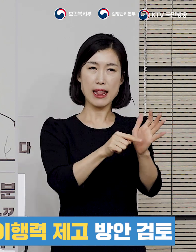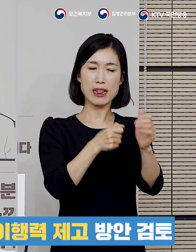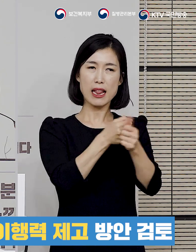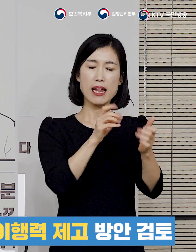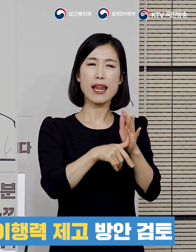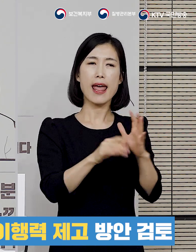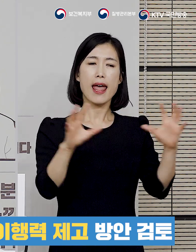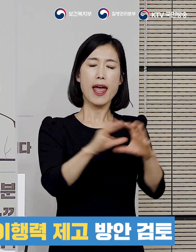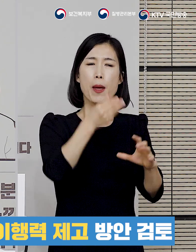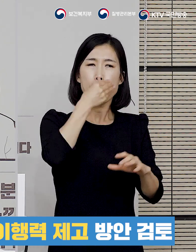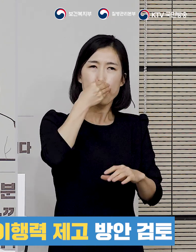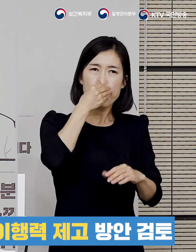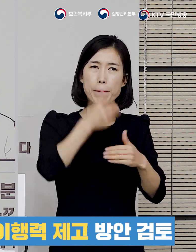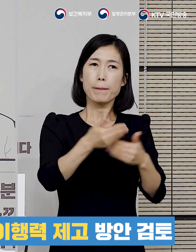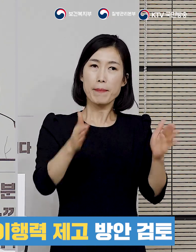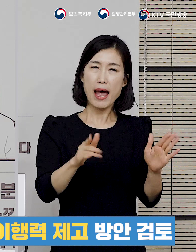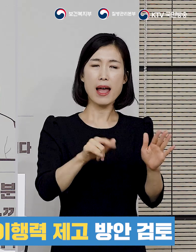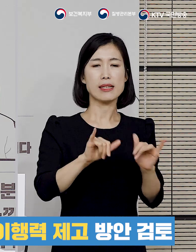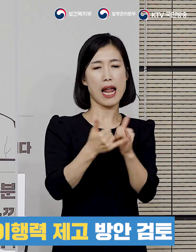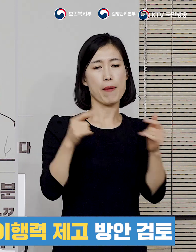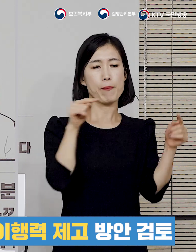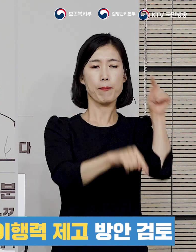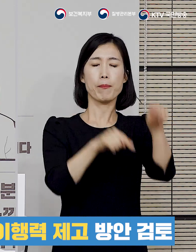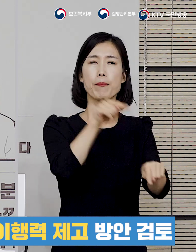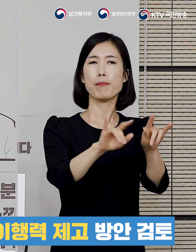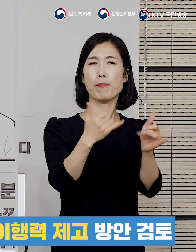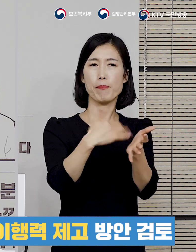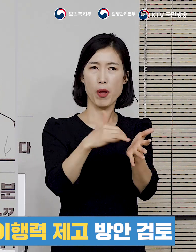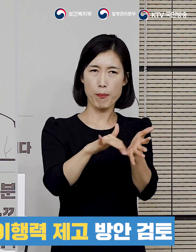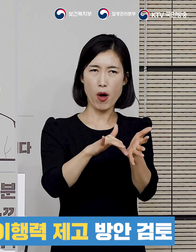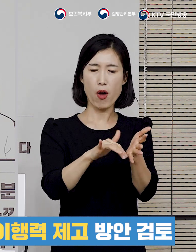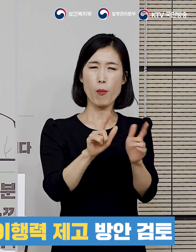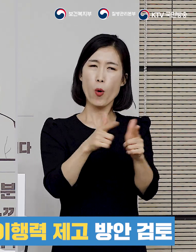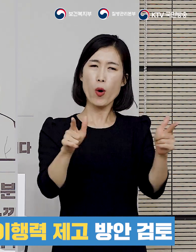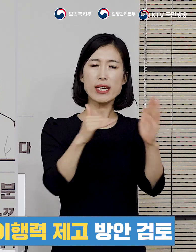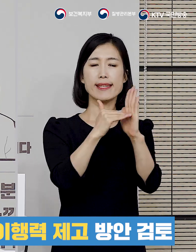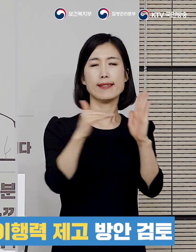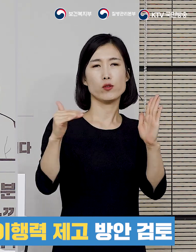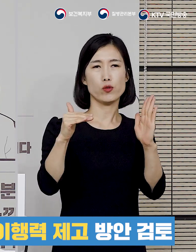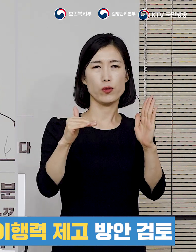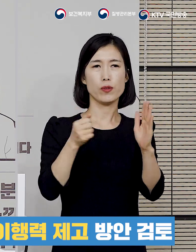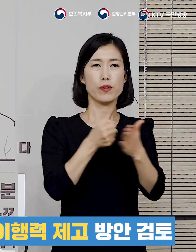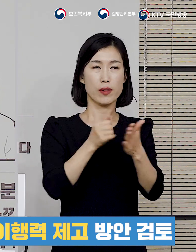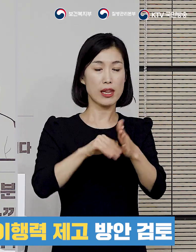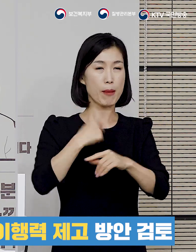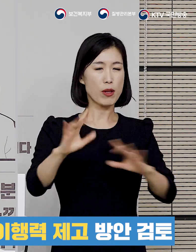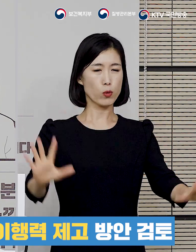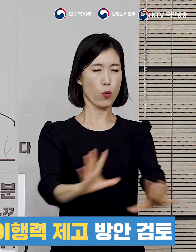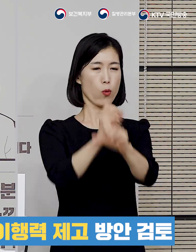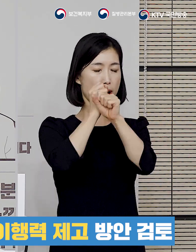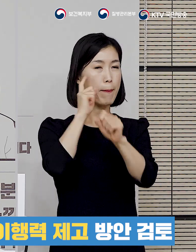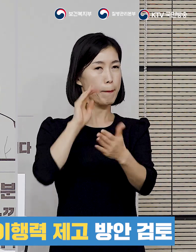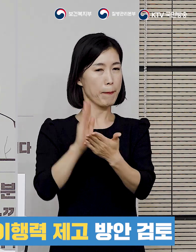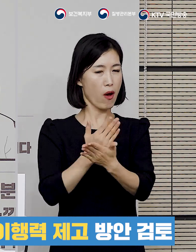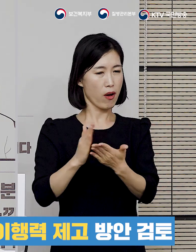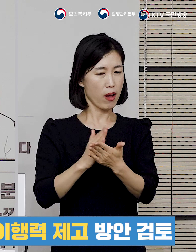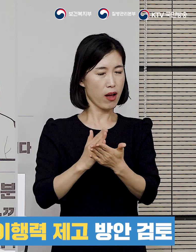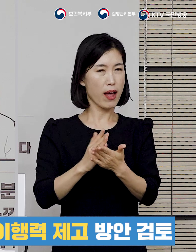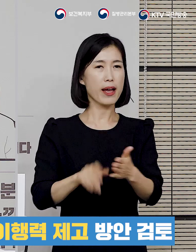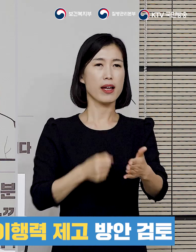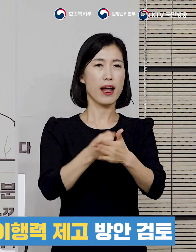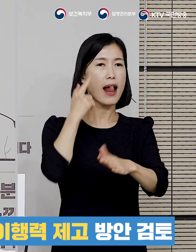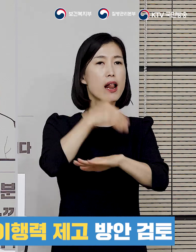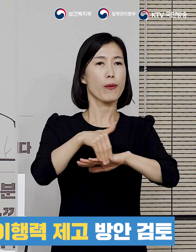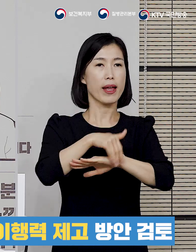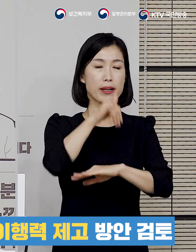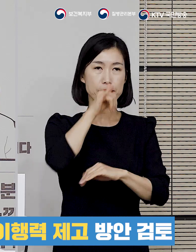시설을 선정할 때 밀폐, 밀접, 이용자의 규모 등 위험 지표를 기준으로 종합적으로